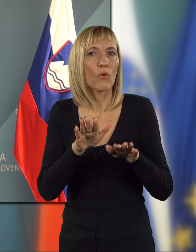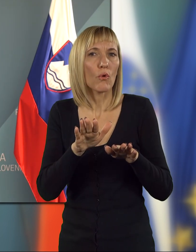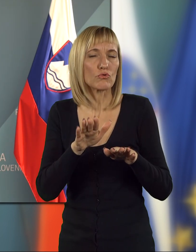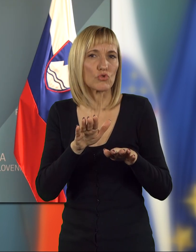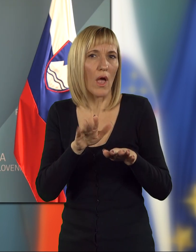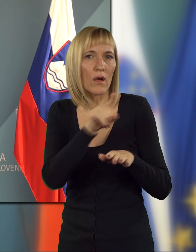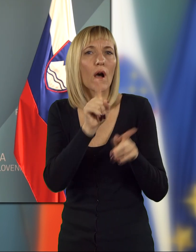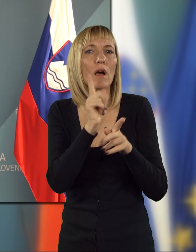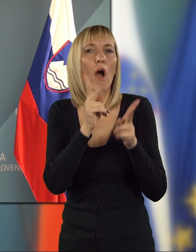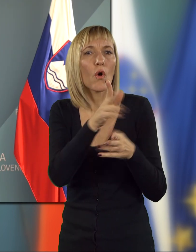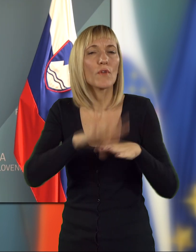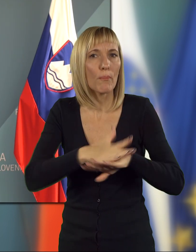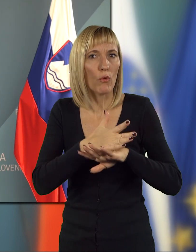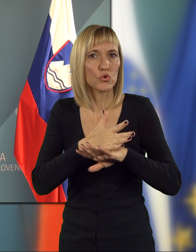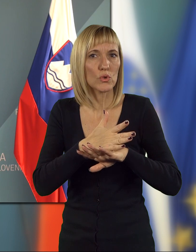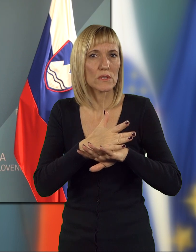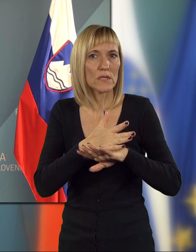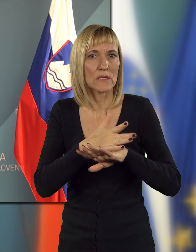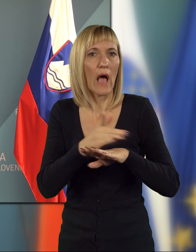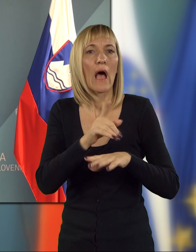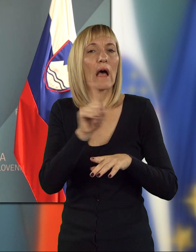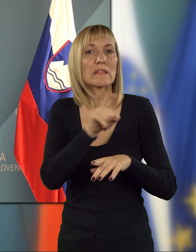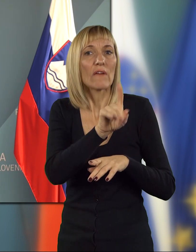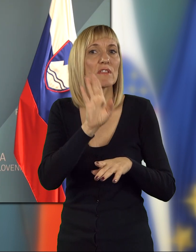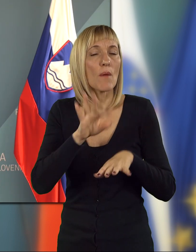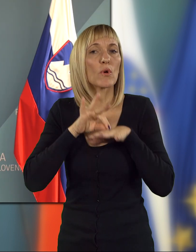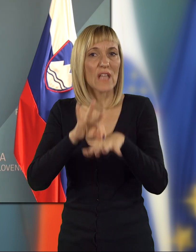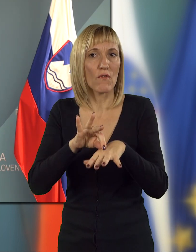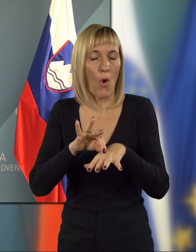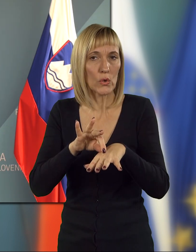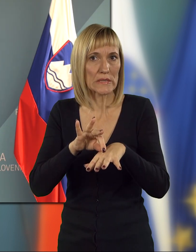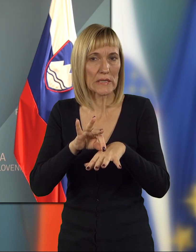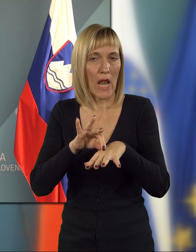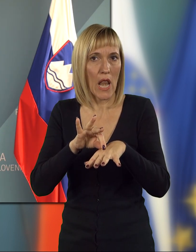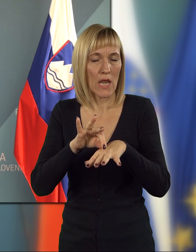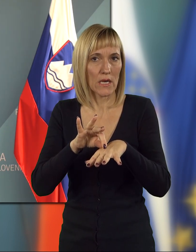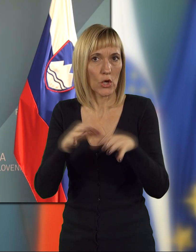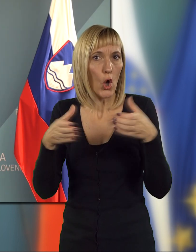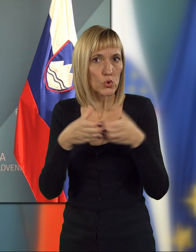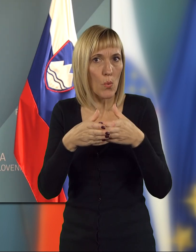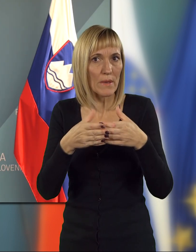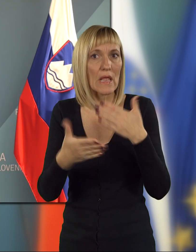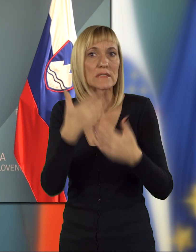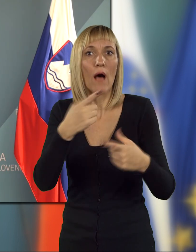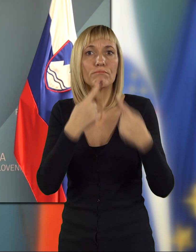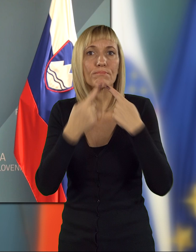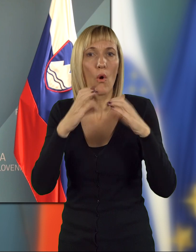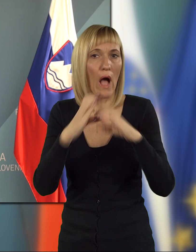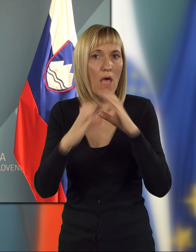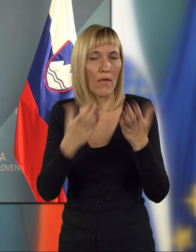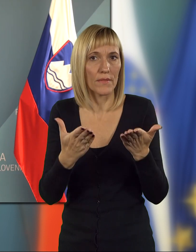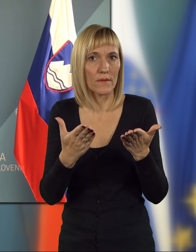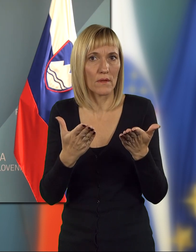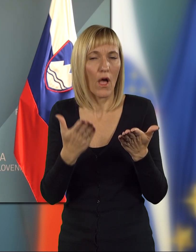to, gospod Medved, kako se vi kot minister počutite, da ne boste vodili pogajalske skupine, je to kaj nenavadno?